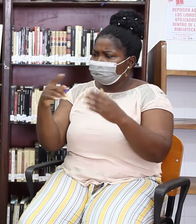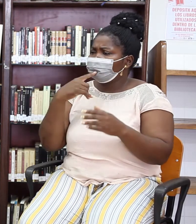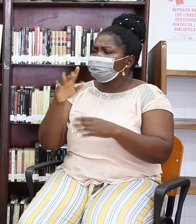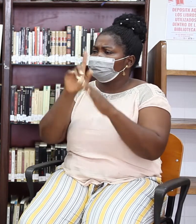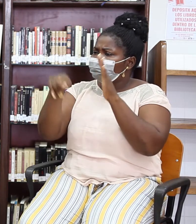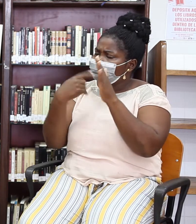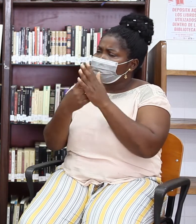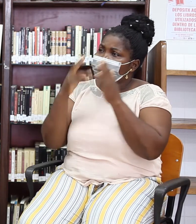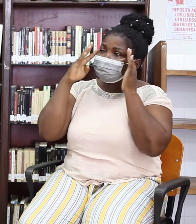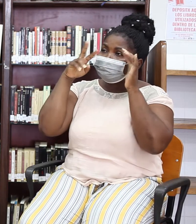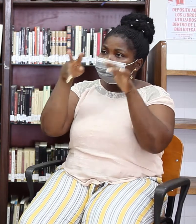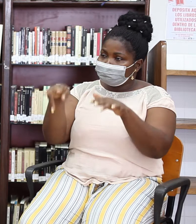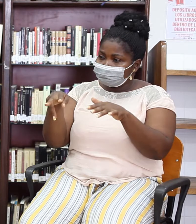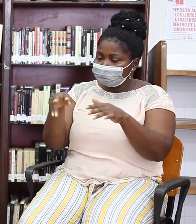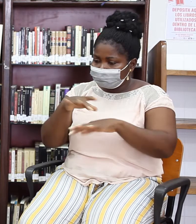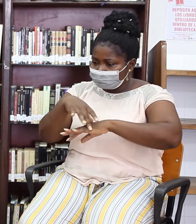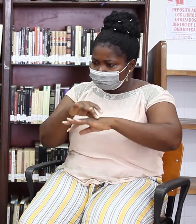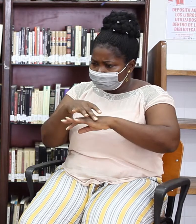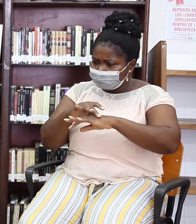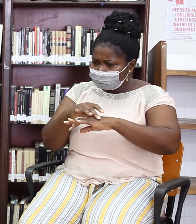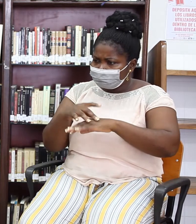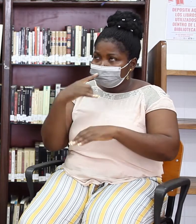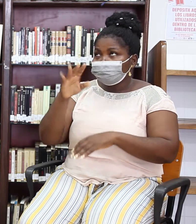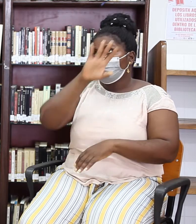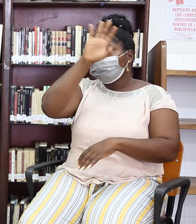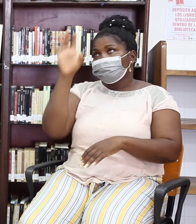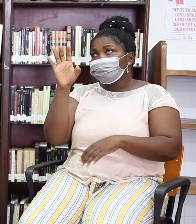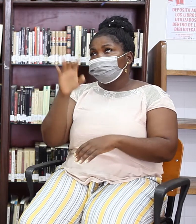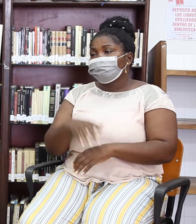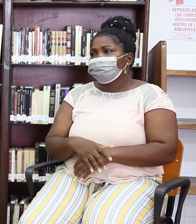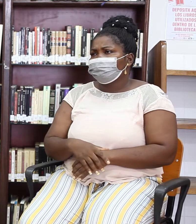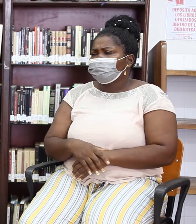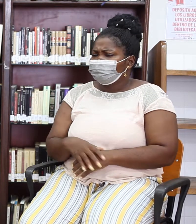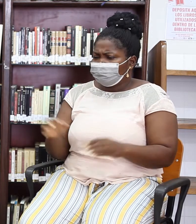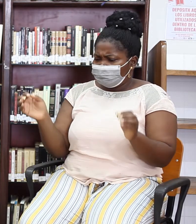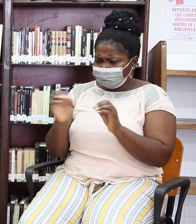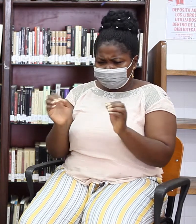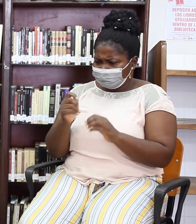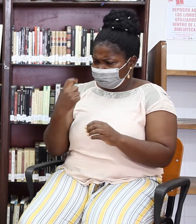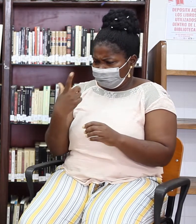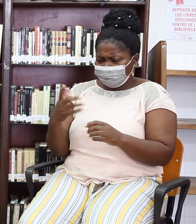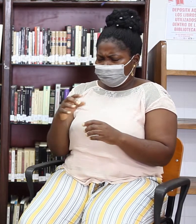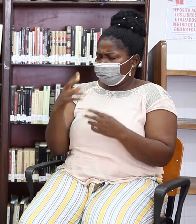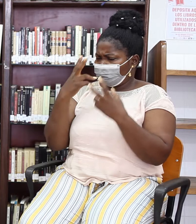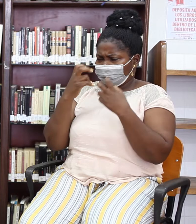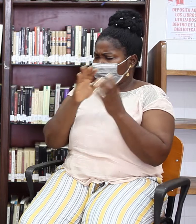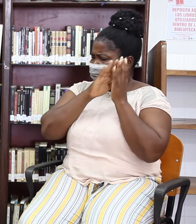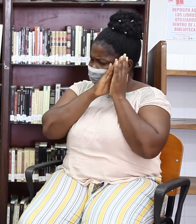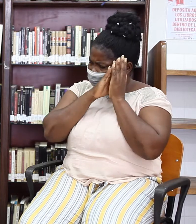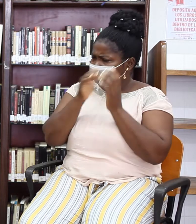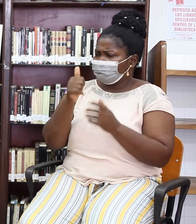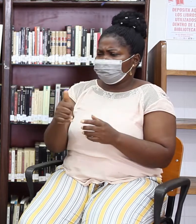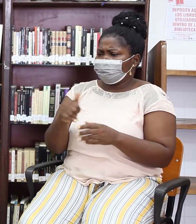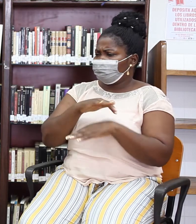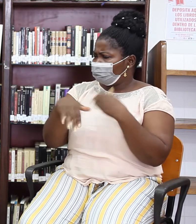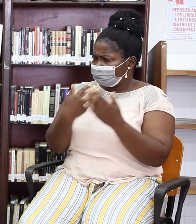horas mirando fijamente el suelo o el cielo. No lograba conciliar el sueño. Todas